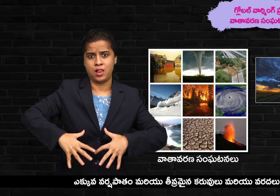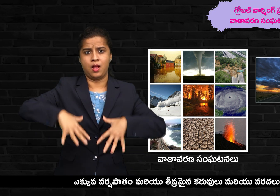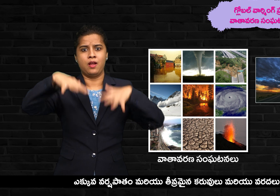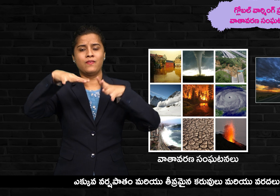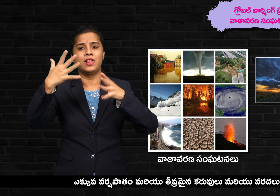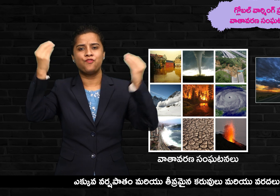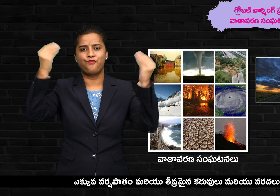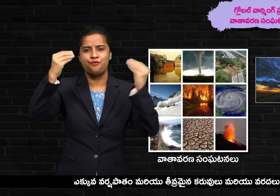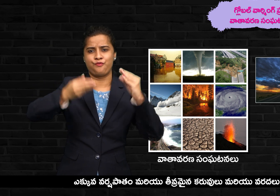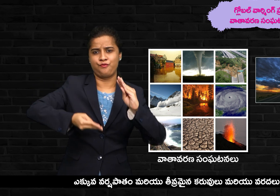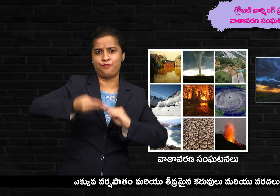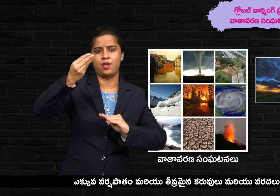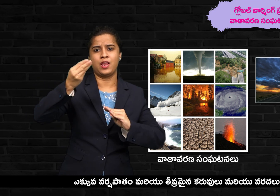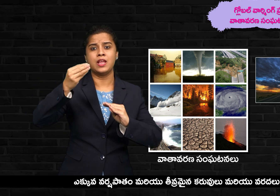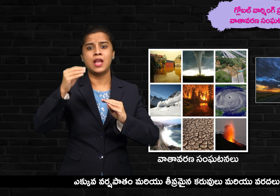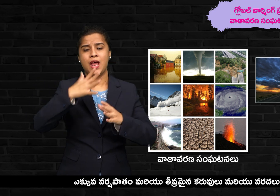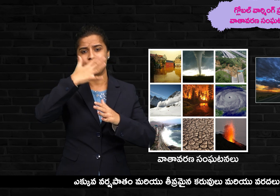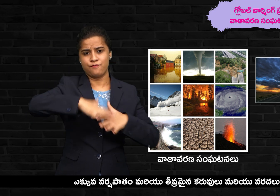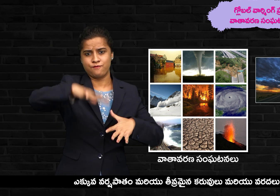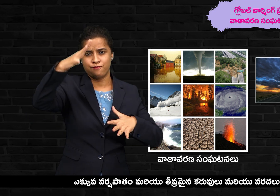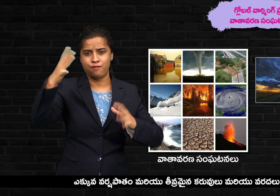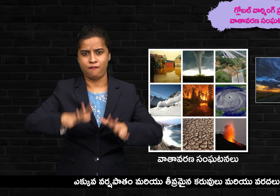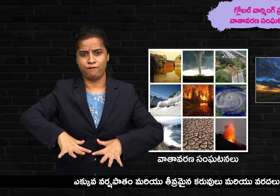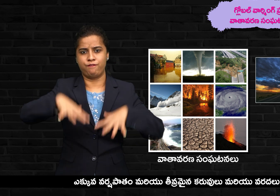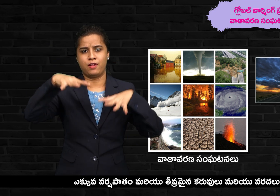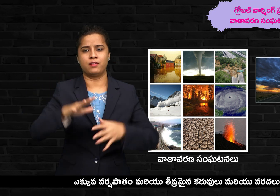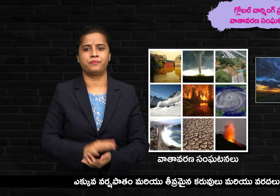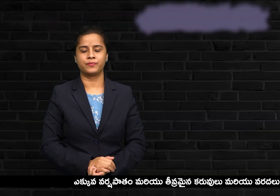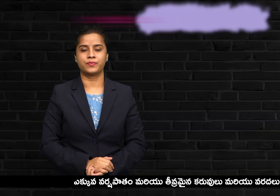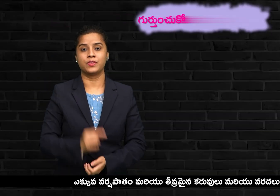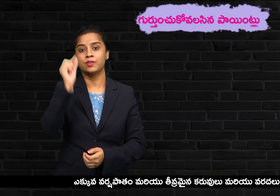వర్షపాతం మరియు తీవ్రమైన కరువులు మరియు వరదలు ఏర్పడతాయి.